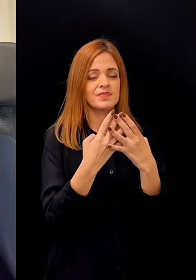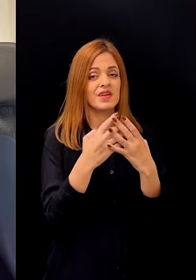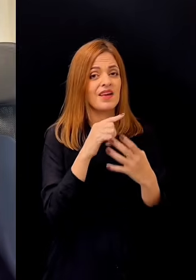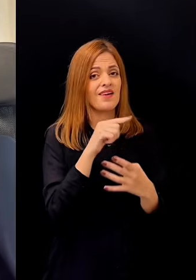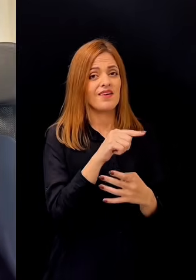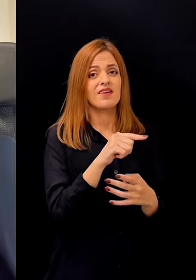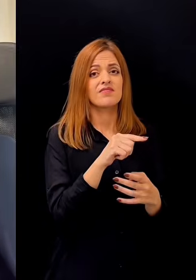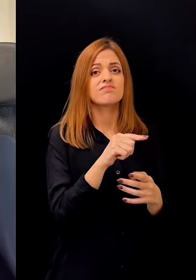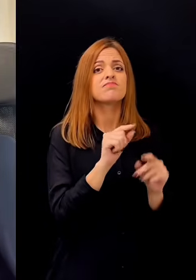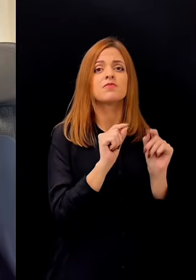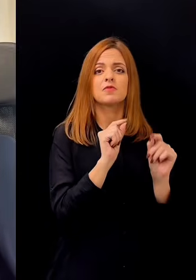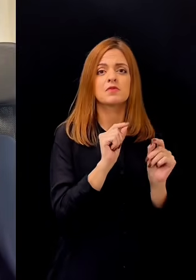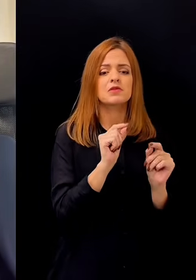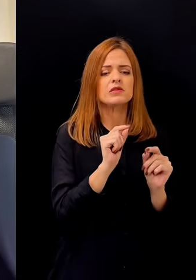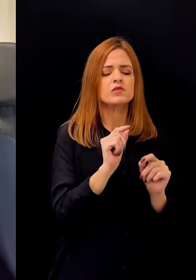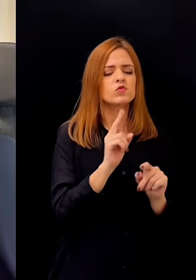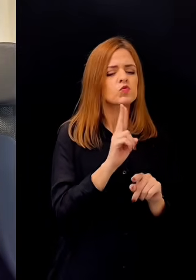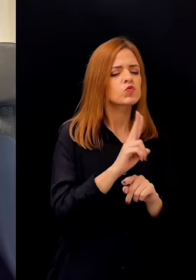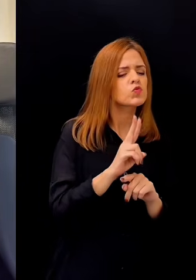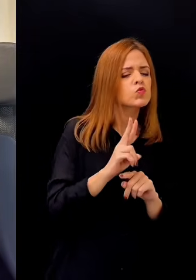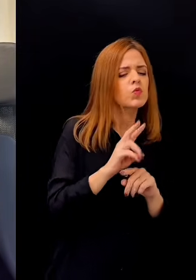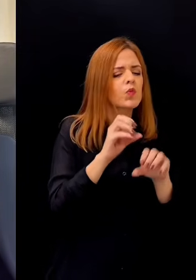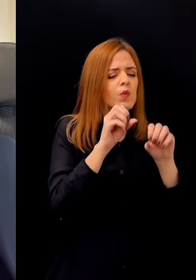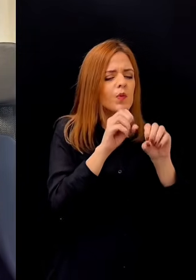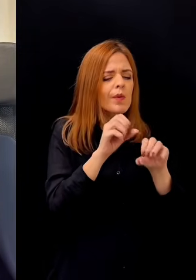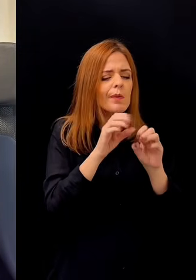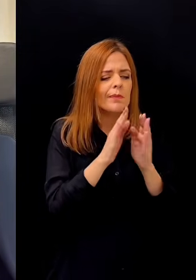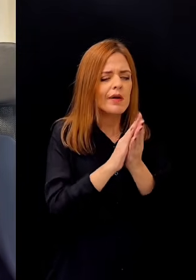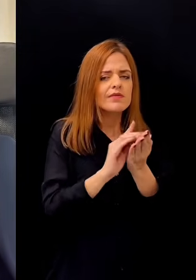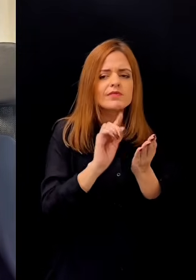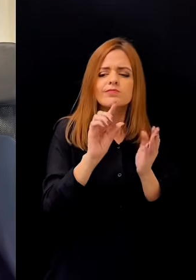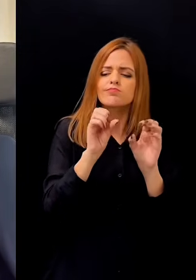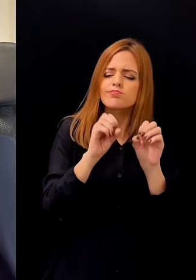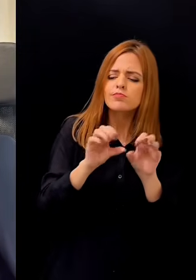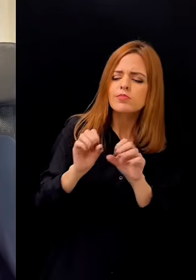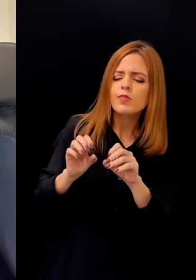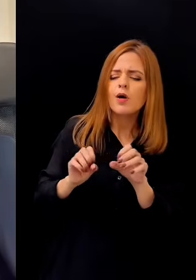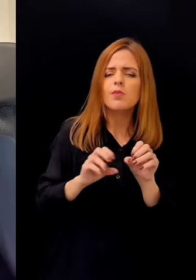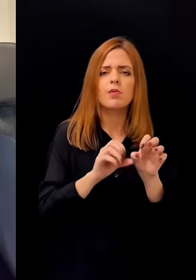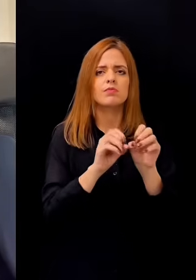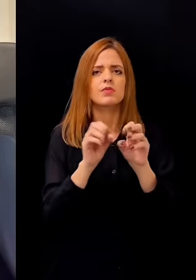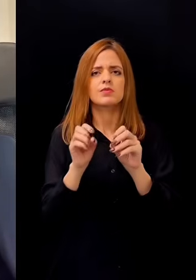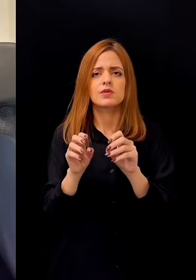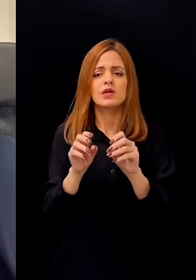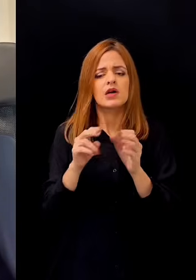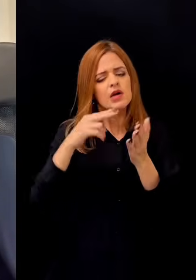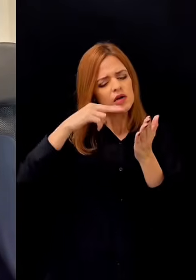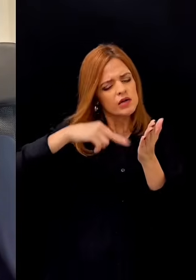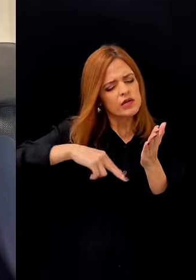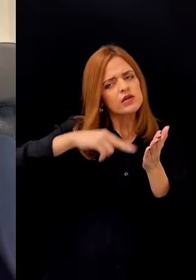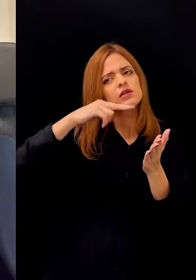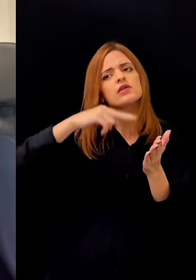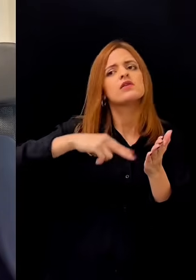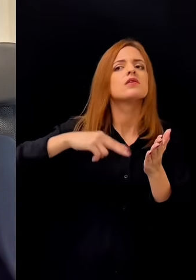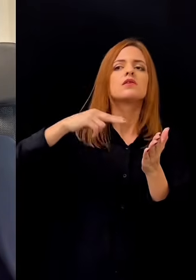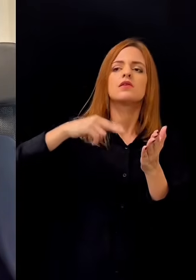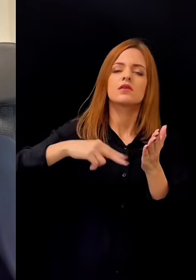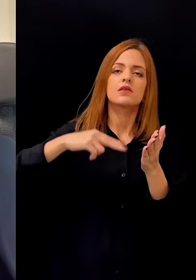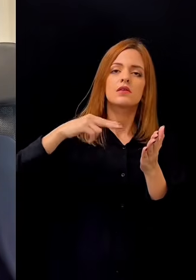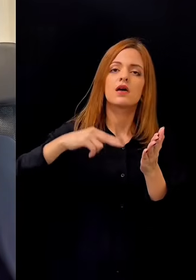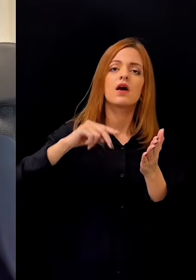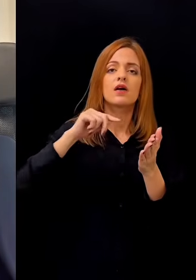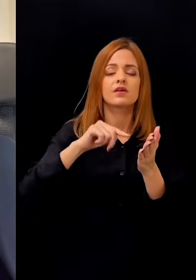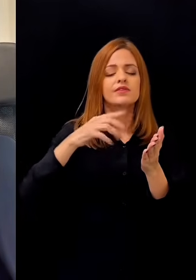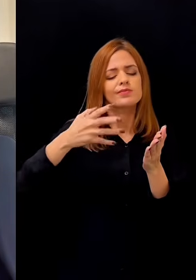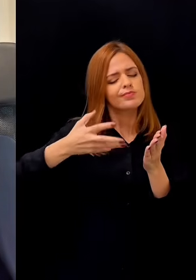cuidava de ensinar a palavra de Deus, que lia a palavra de Deus, que meditava na